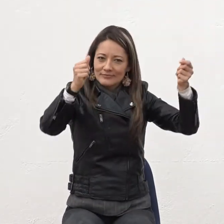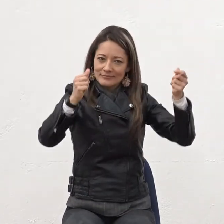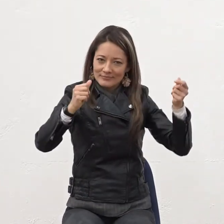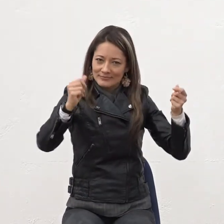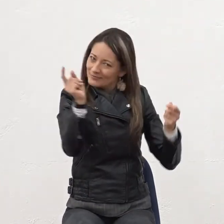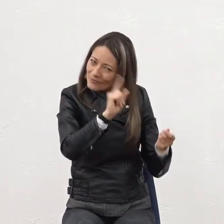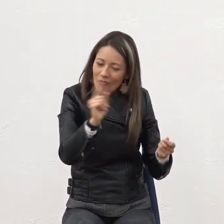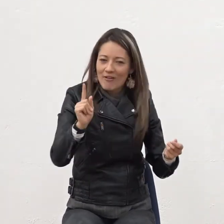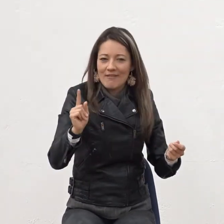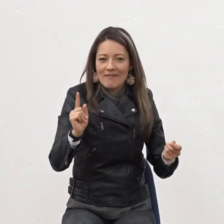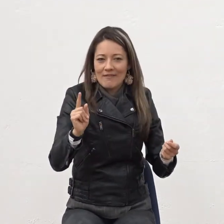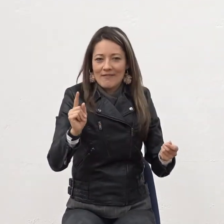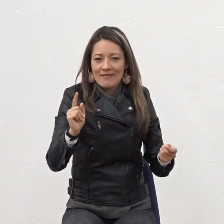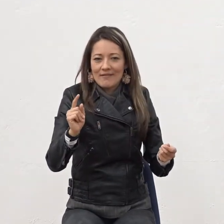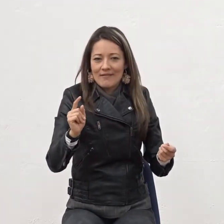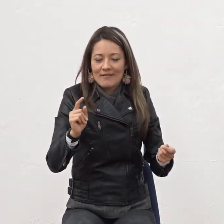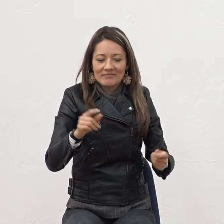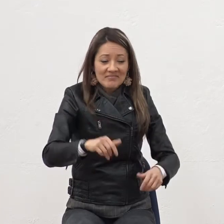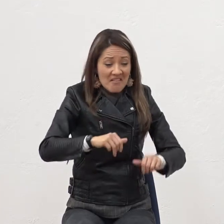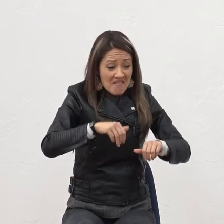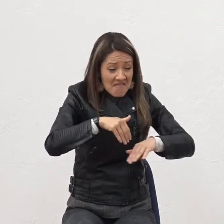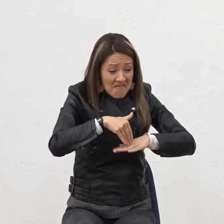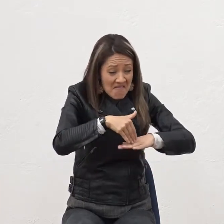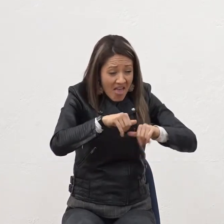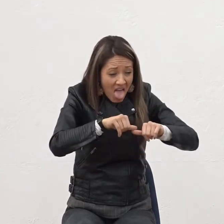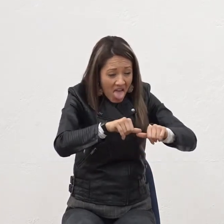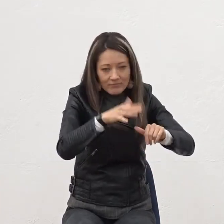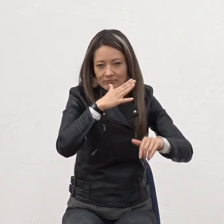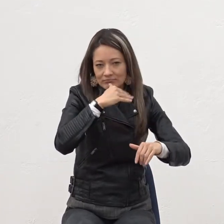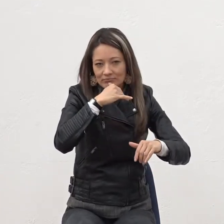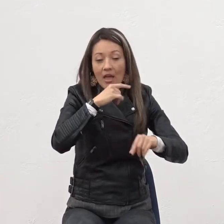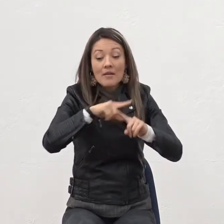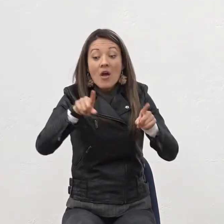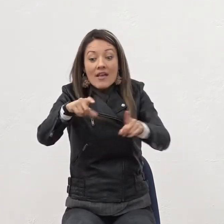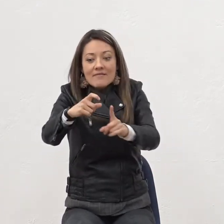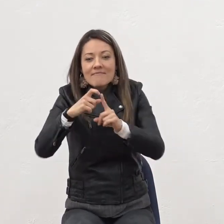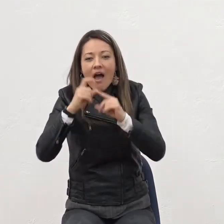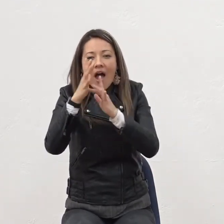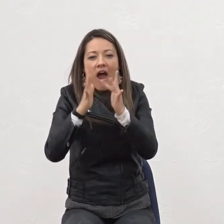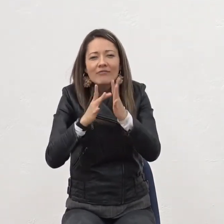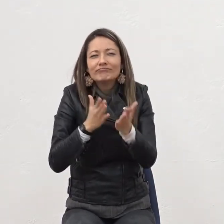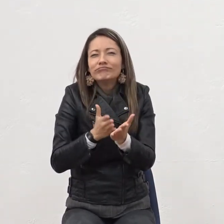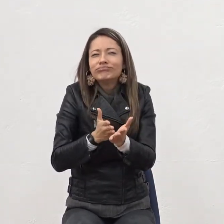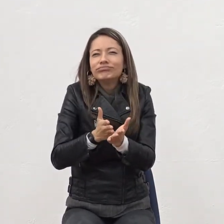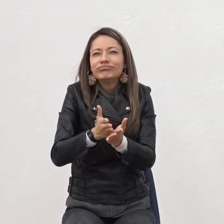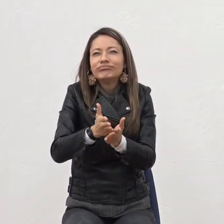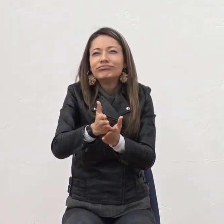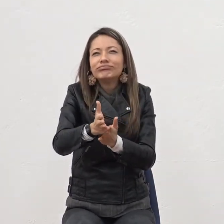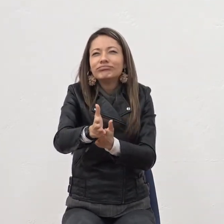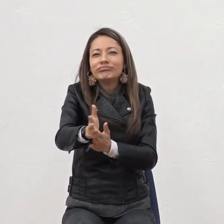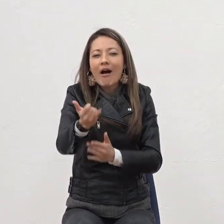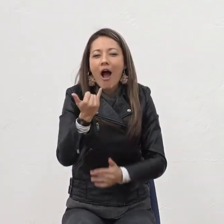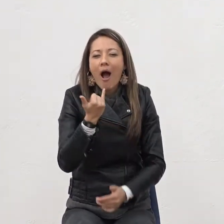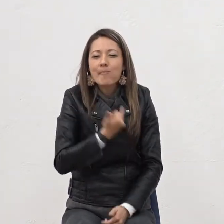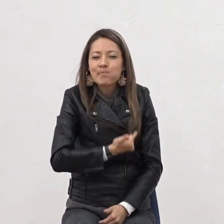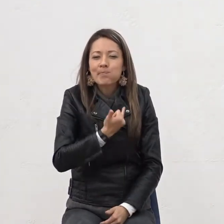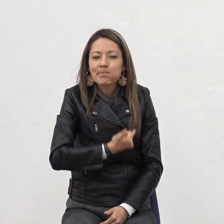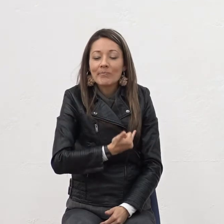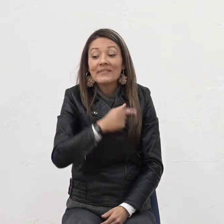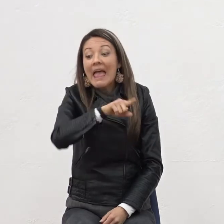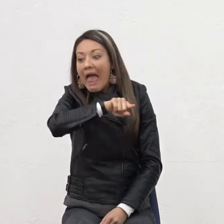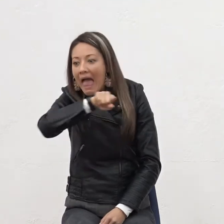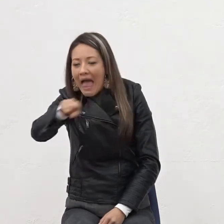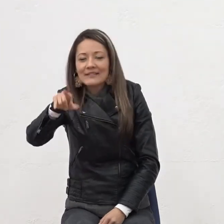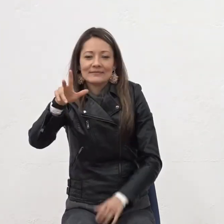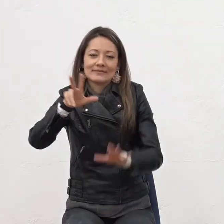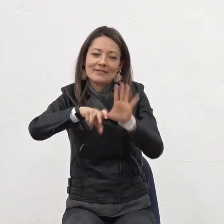no son estables, no son firmes. Esa palabra permanece para siempre. Y esa era la palabra que le estaba llegando a